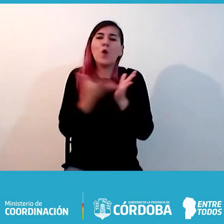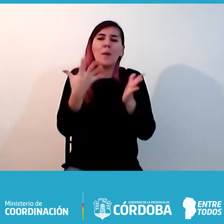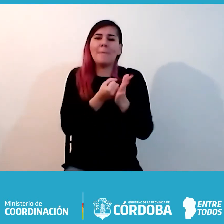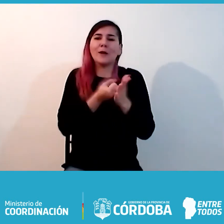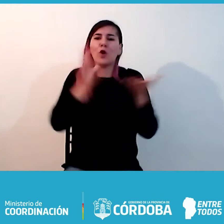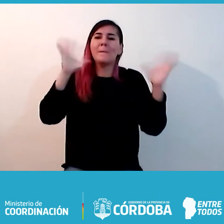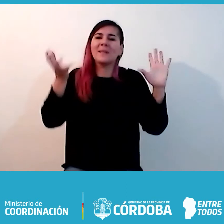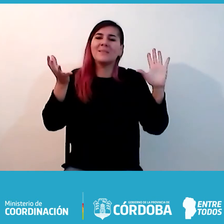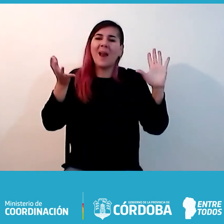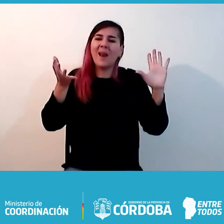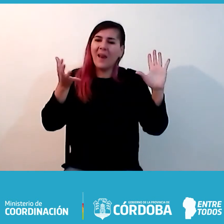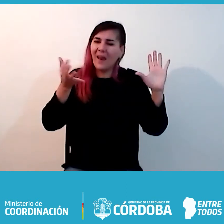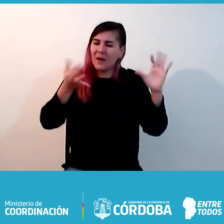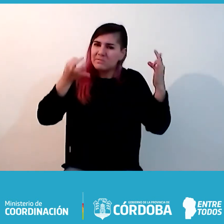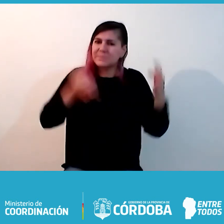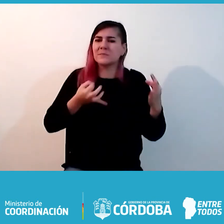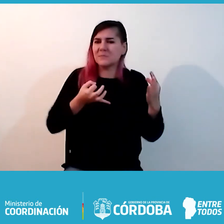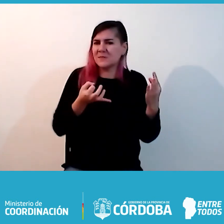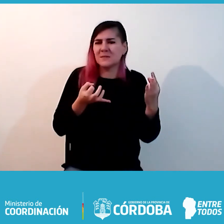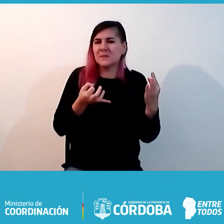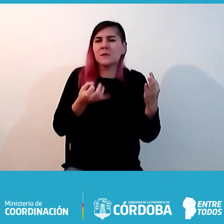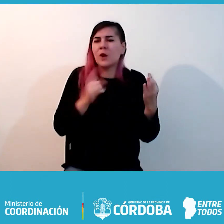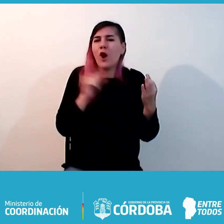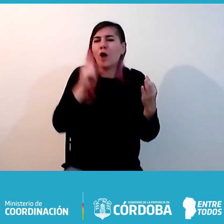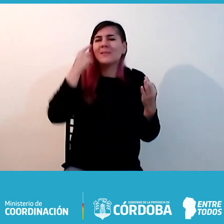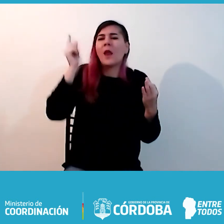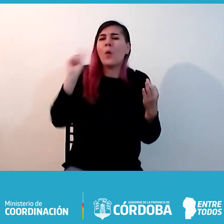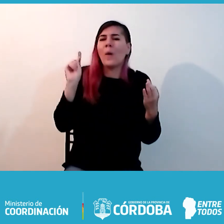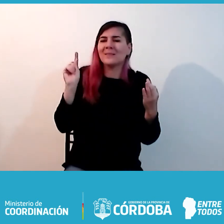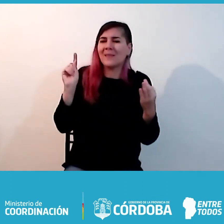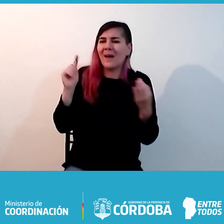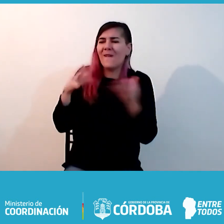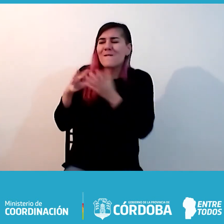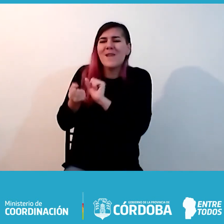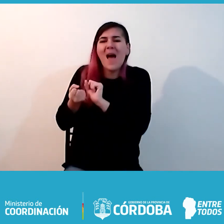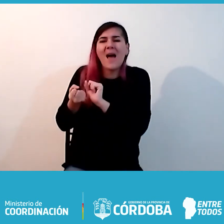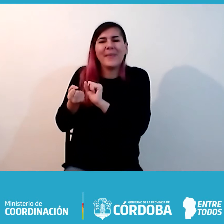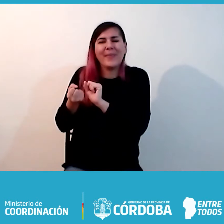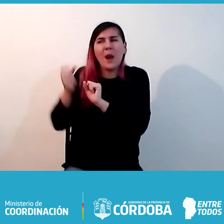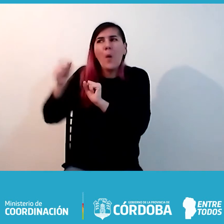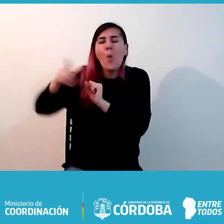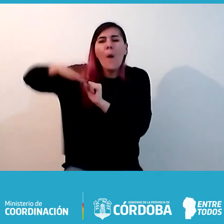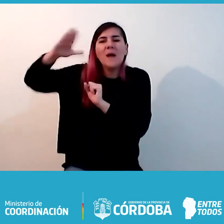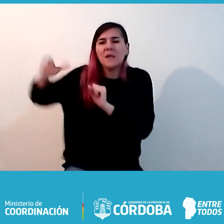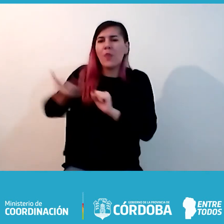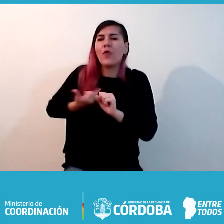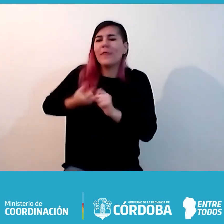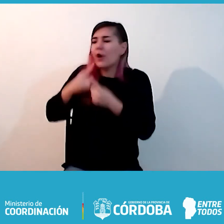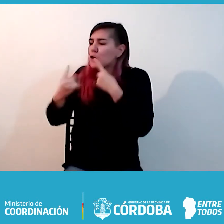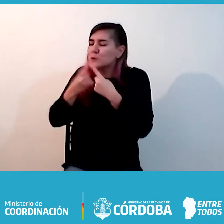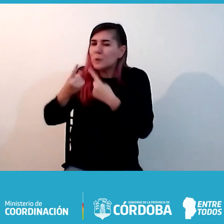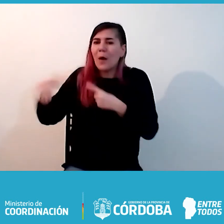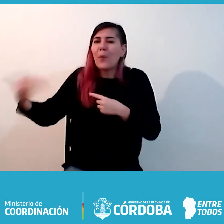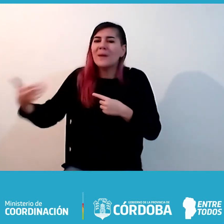realizó de manera acumulativa? ¿Por qué no se tuvo en cuenta la extrema fragilidad del valle? ¿Dónde está la consulta a los vecinos que dicen